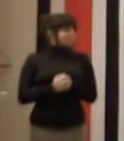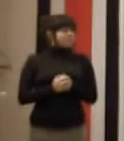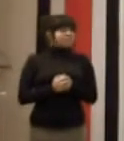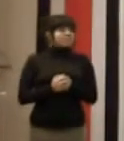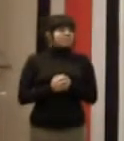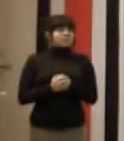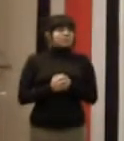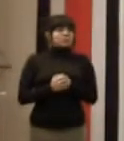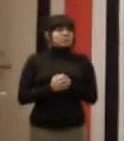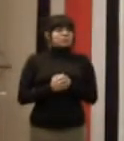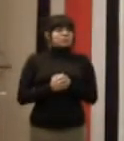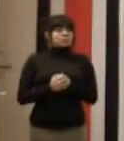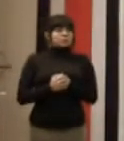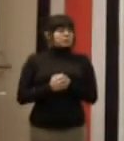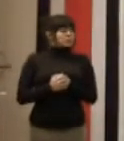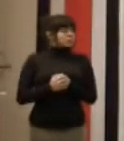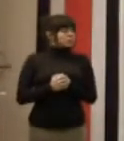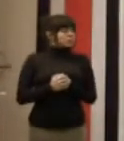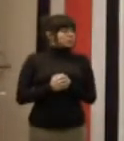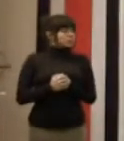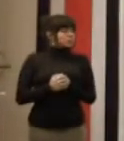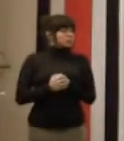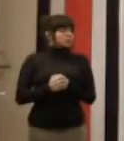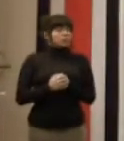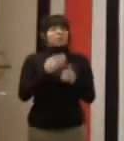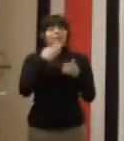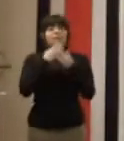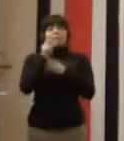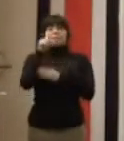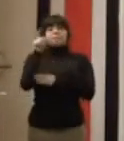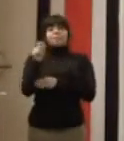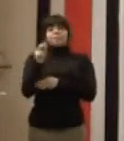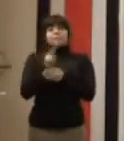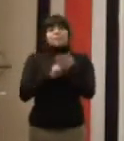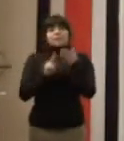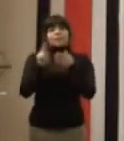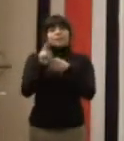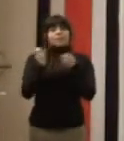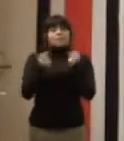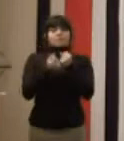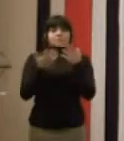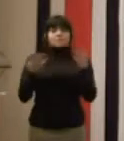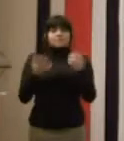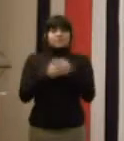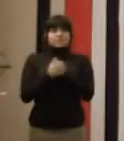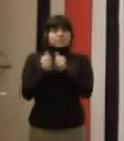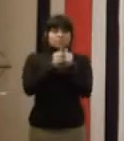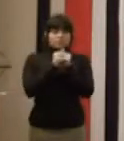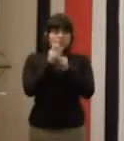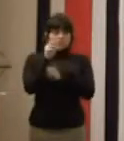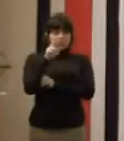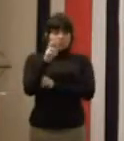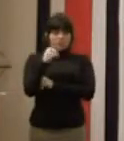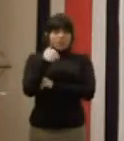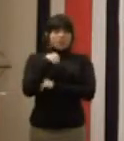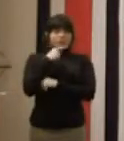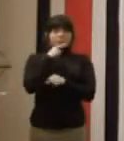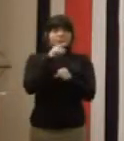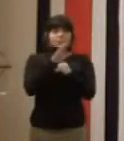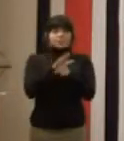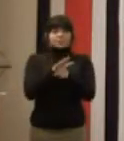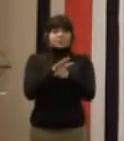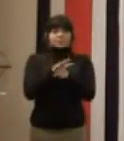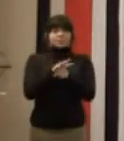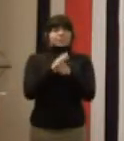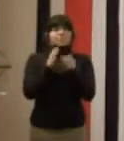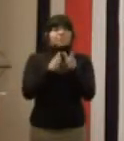Muchas gracias por la pregunta. Las universidades públicas reunidas en CONARE tenemos el compromiso